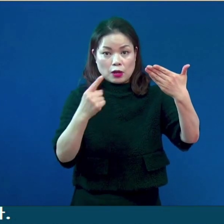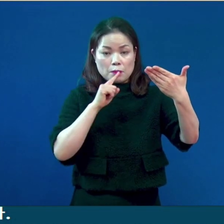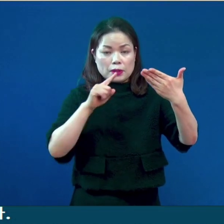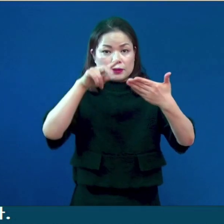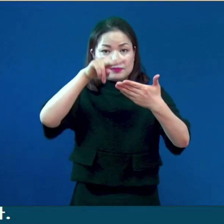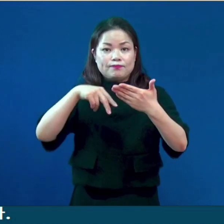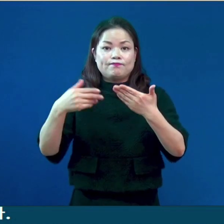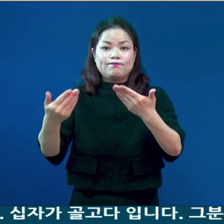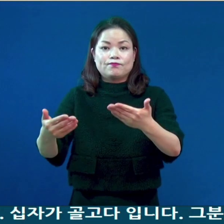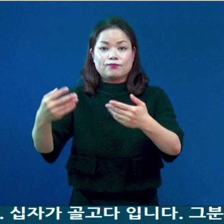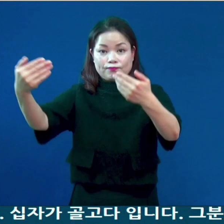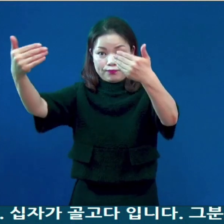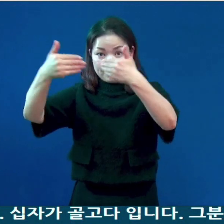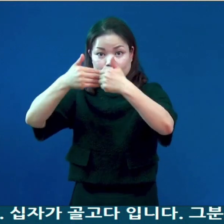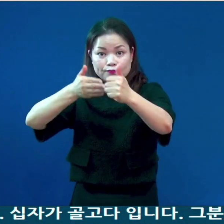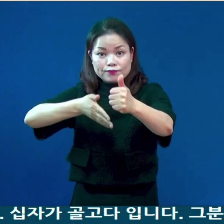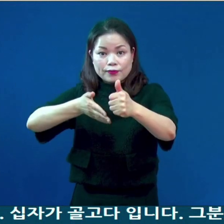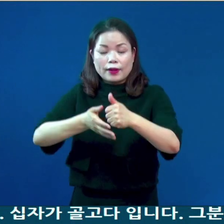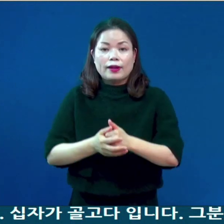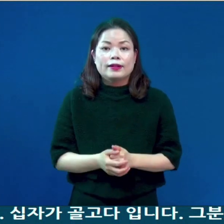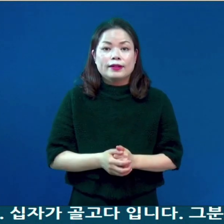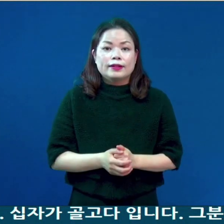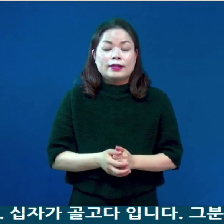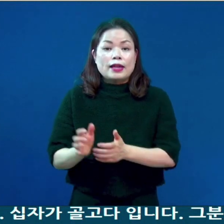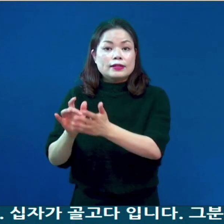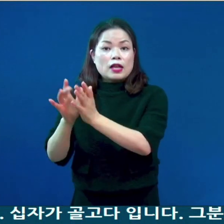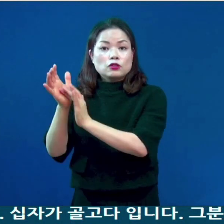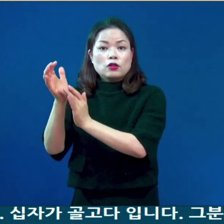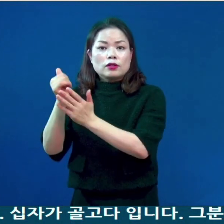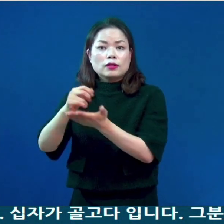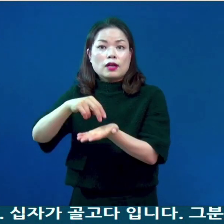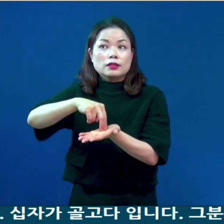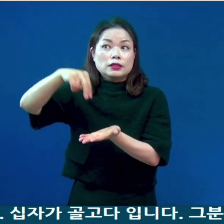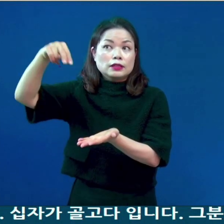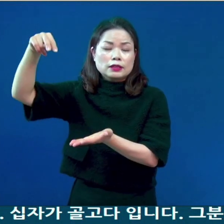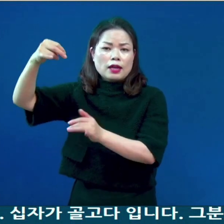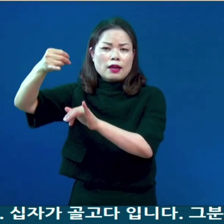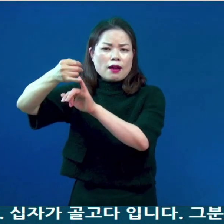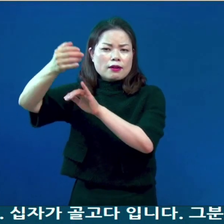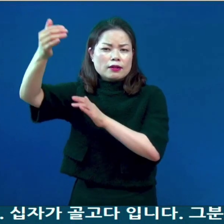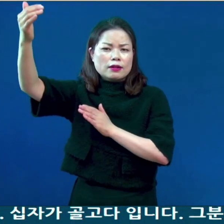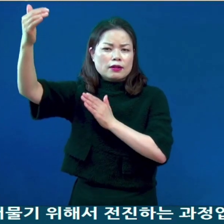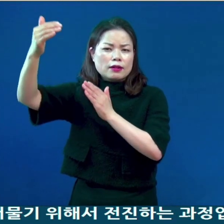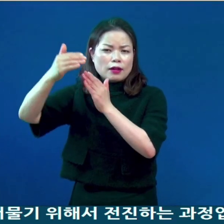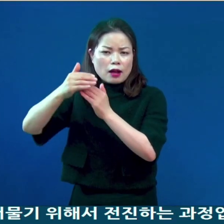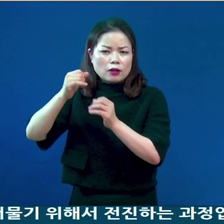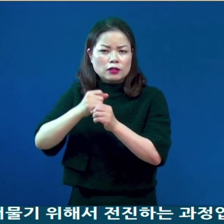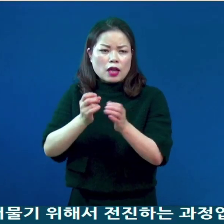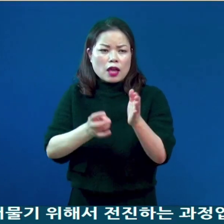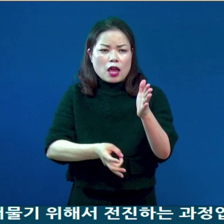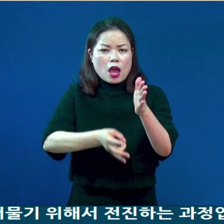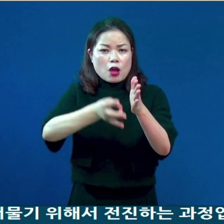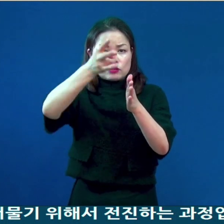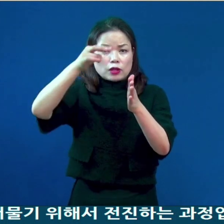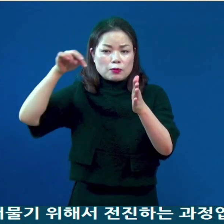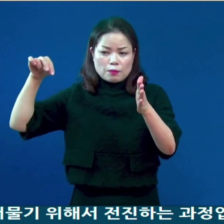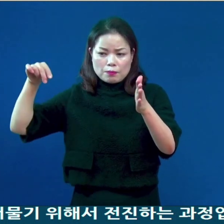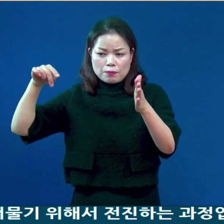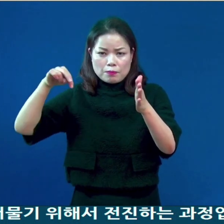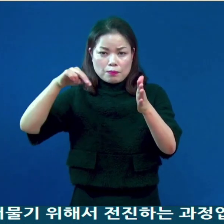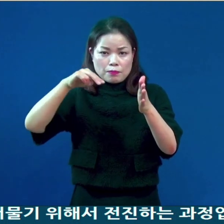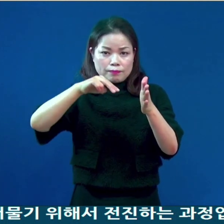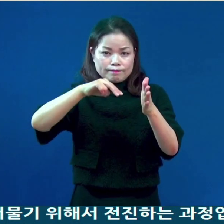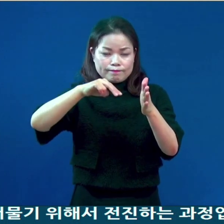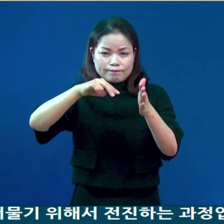제가 읽어드릴게요. 역시 잘 들어보세요. 예수께서 승천하실 기약이 참에 예루살렘을 향하여 올라가기로